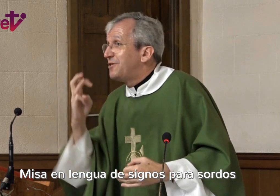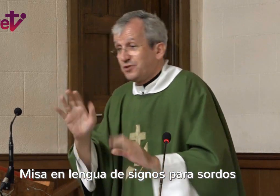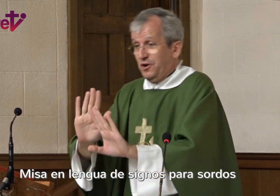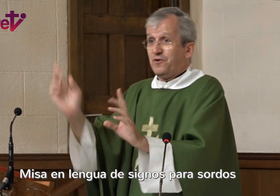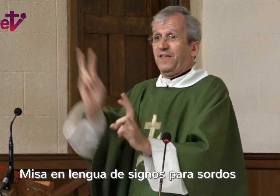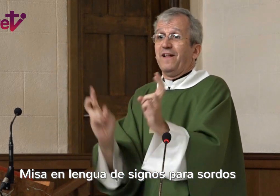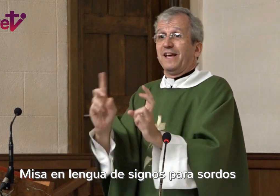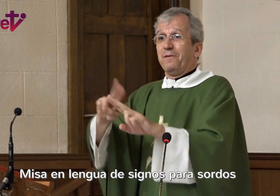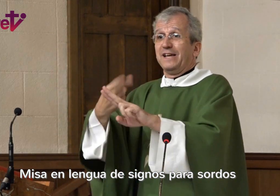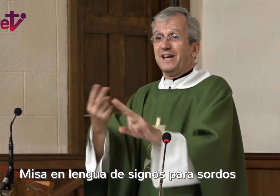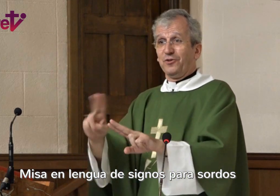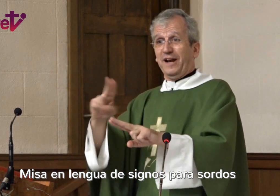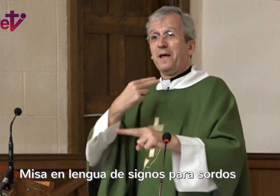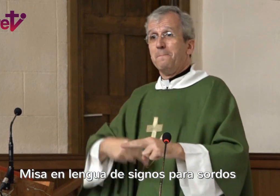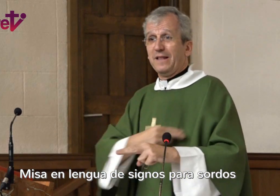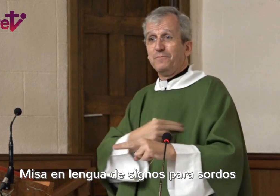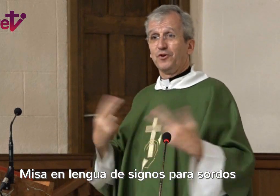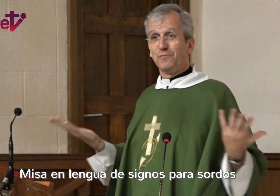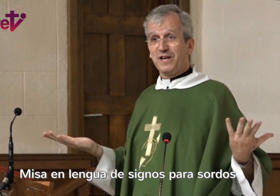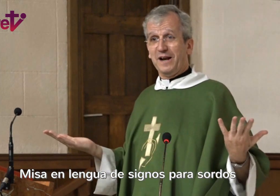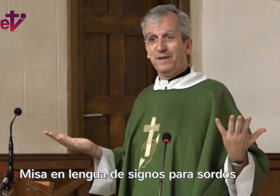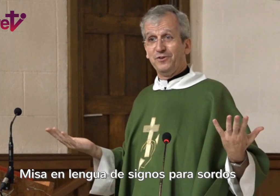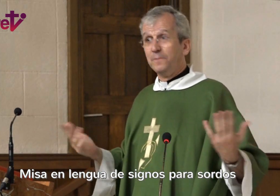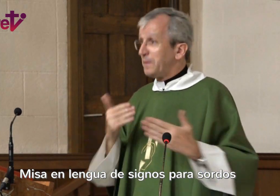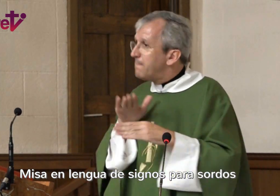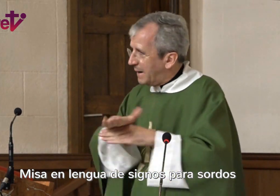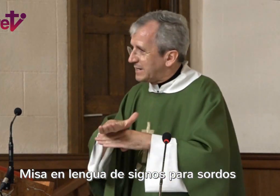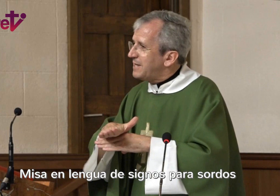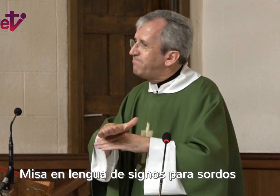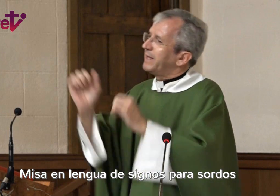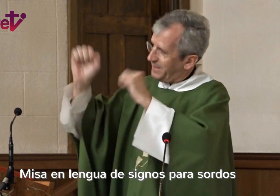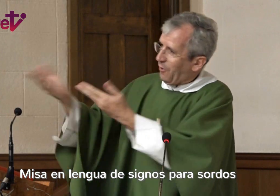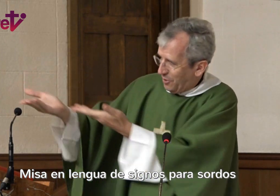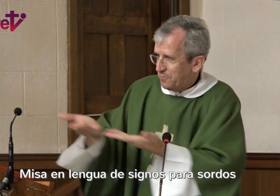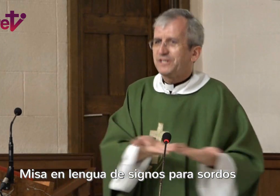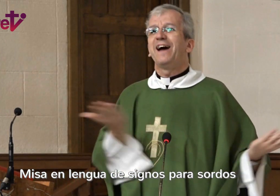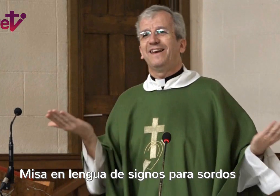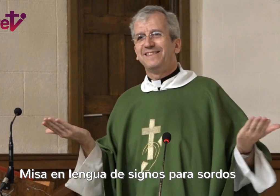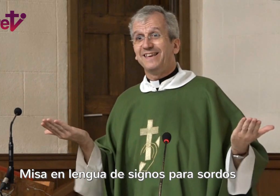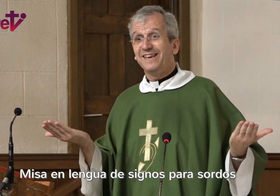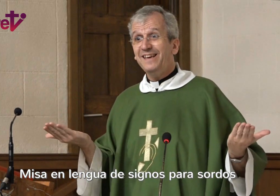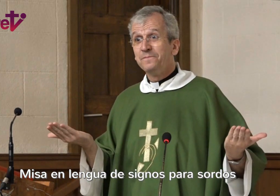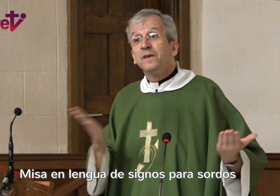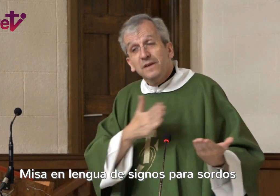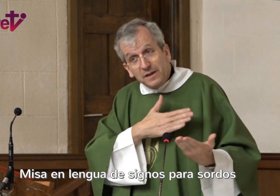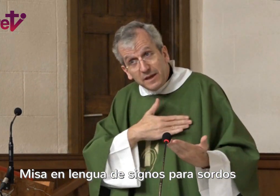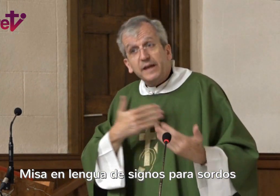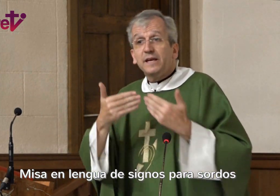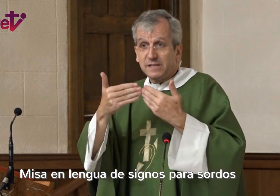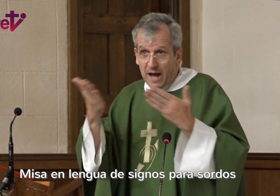años no hace falta que vengáis a contraer matrimonio como sacramento para siempre de acuerdo pues adelante y queréis